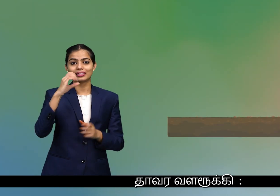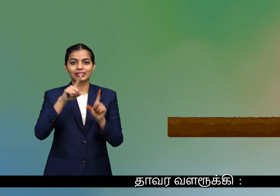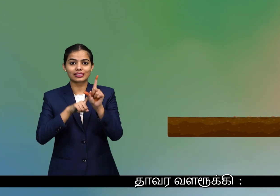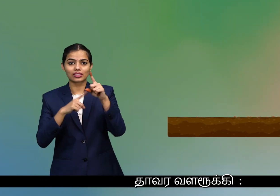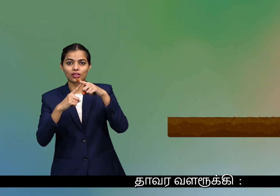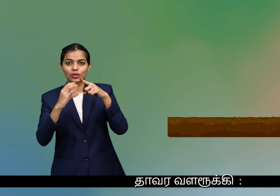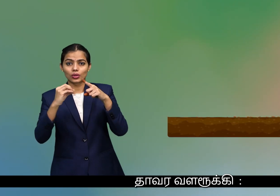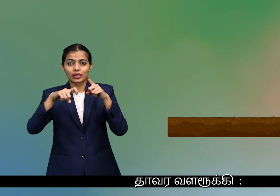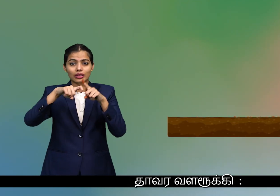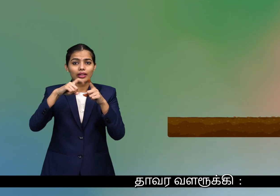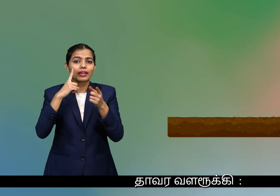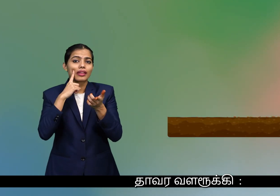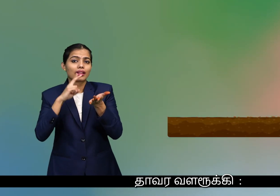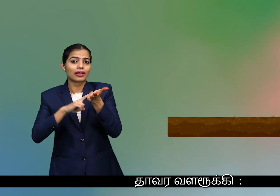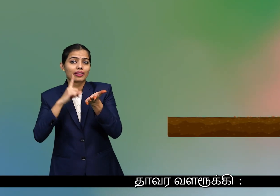தாவர வளரூக்கி